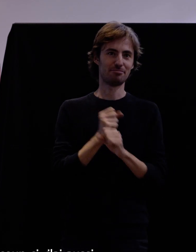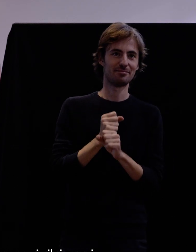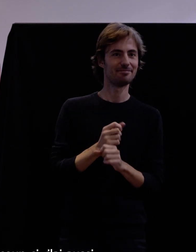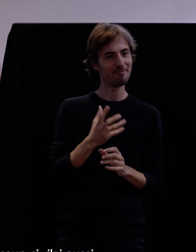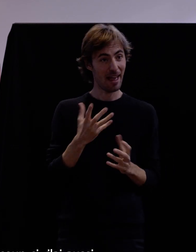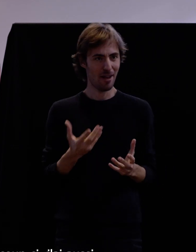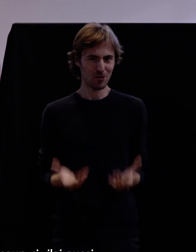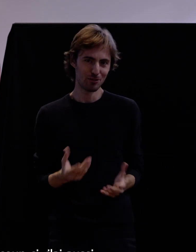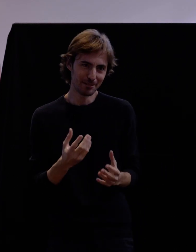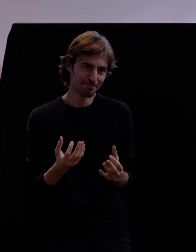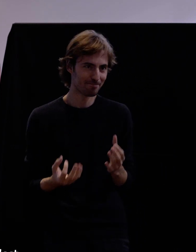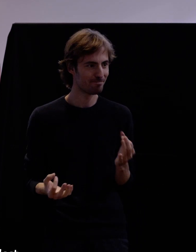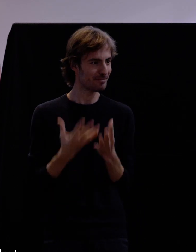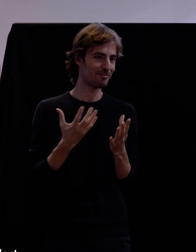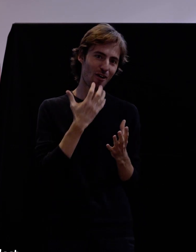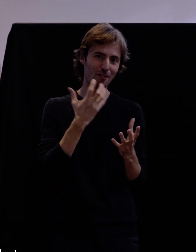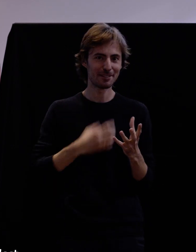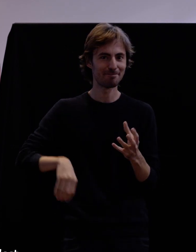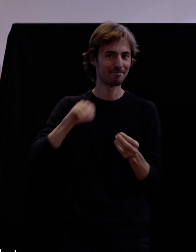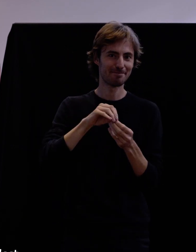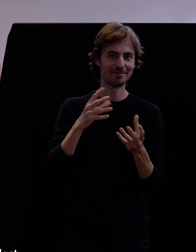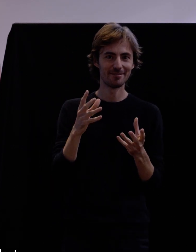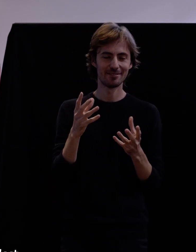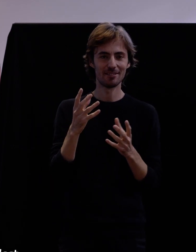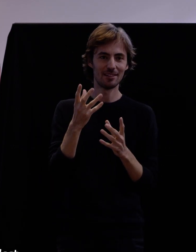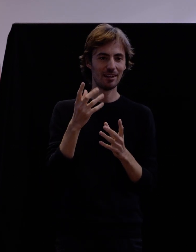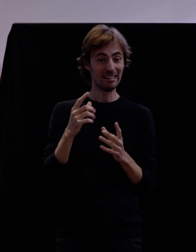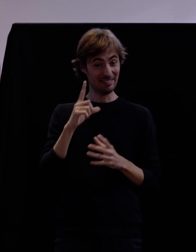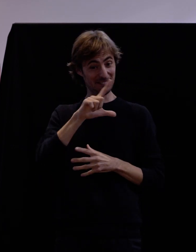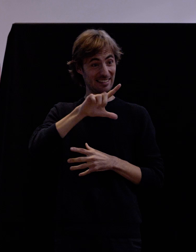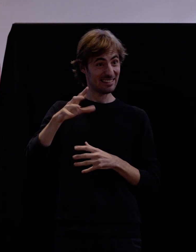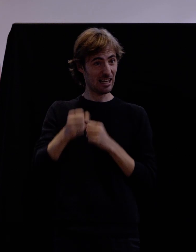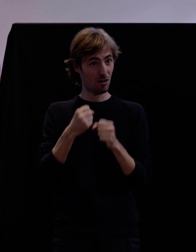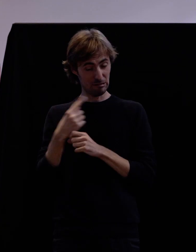peu envie de vous dire ce que c'est le syndrome charge pour moi après 25 ans